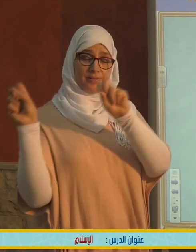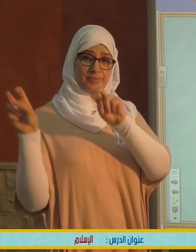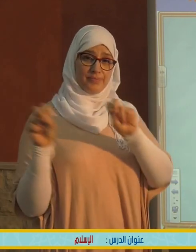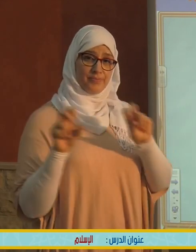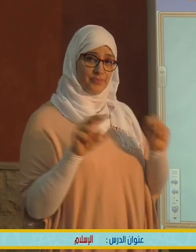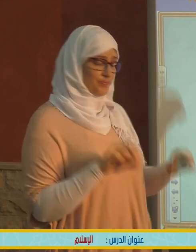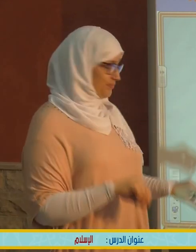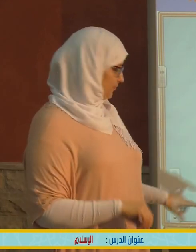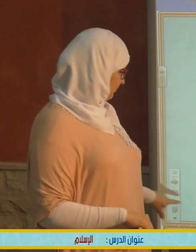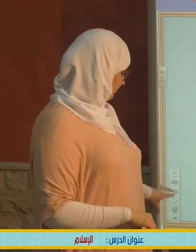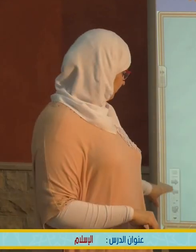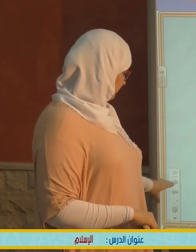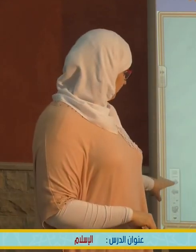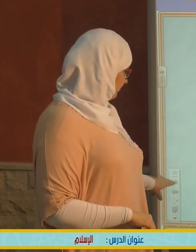السفر،